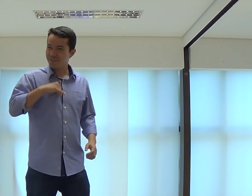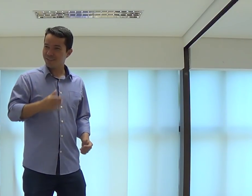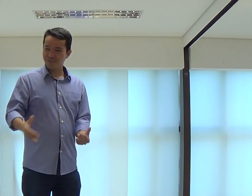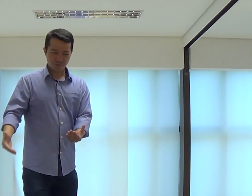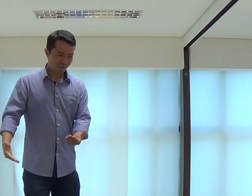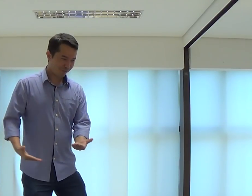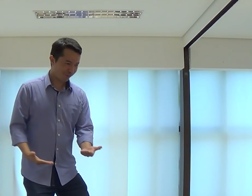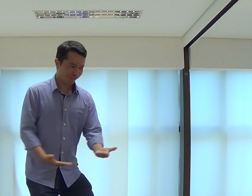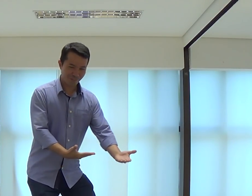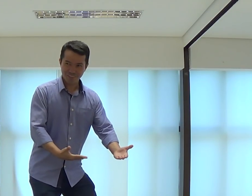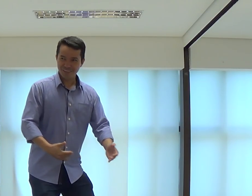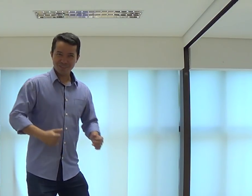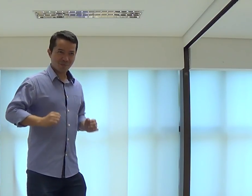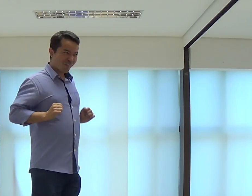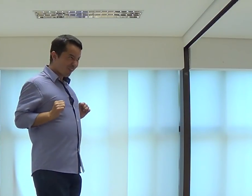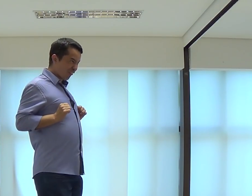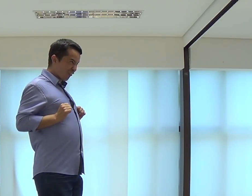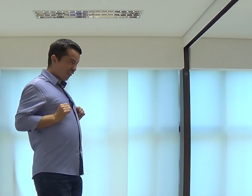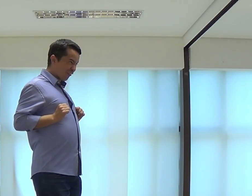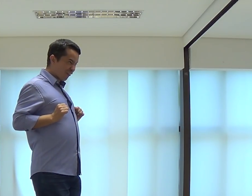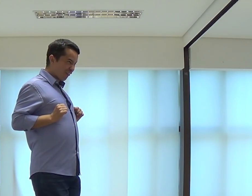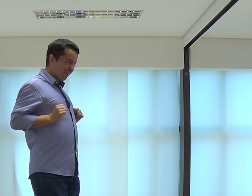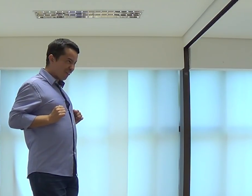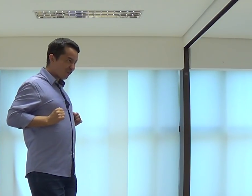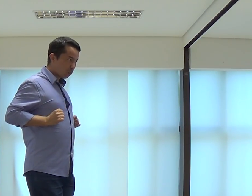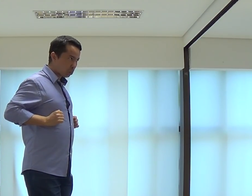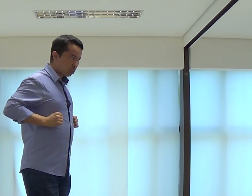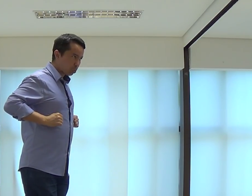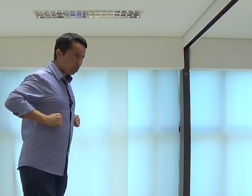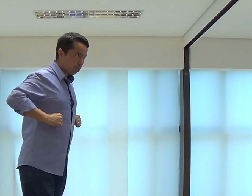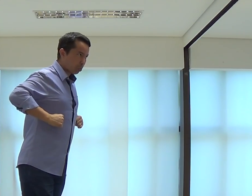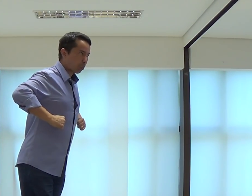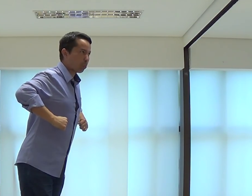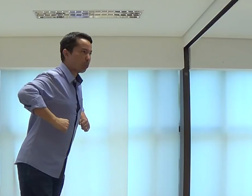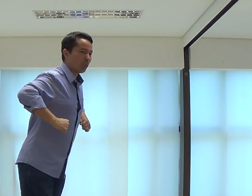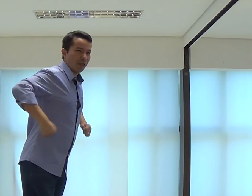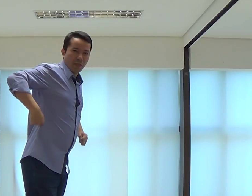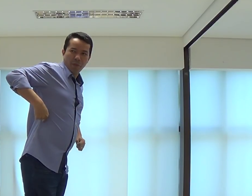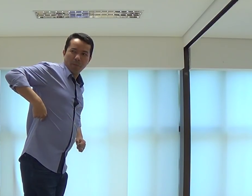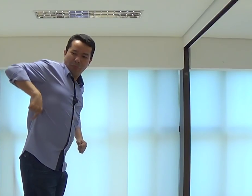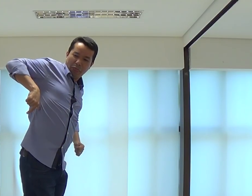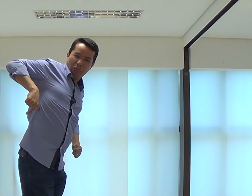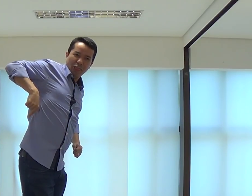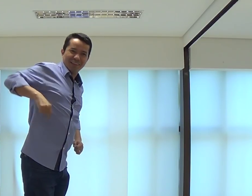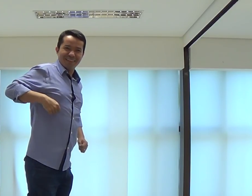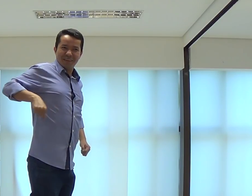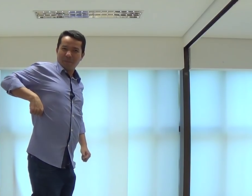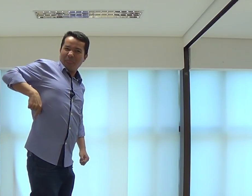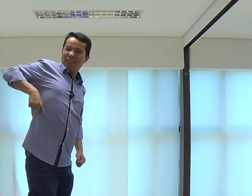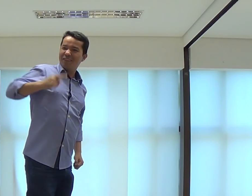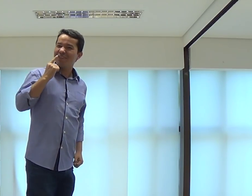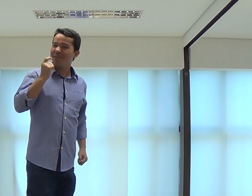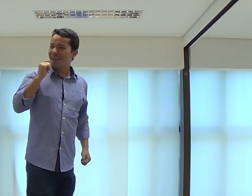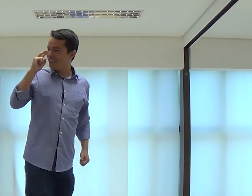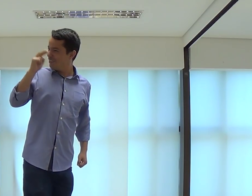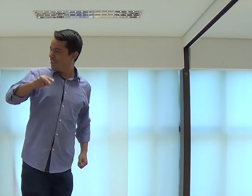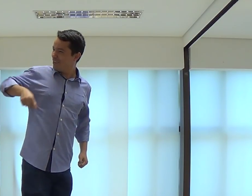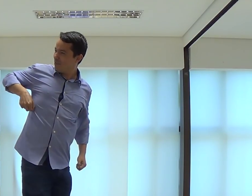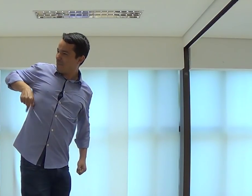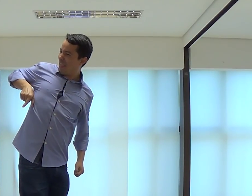Ah, o peru. Aí vai lá e assa o peru de Natal, né? Desse jeito o peru, de repente ele fica assim, né? Aí começa a sair ali, ó, você